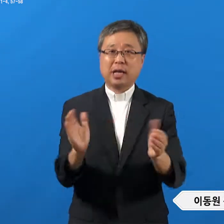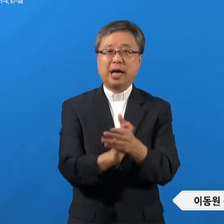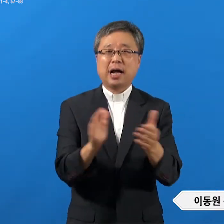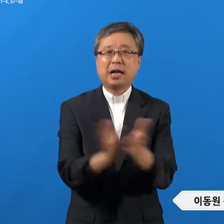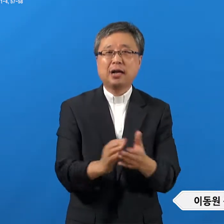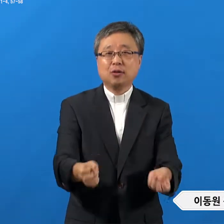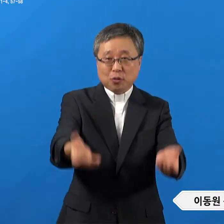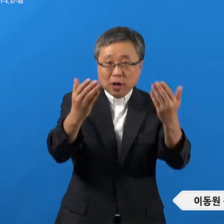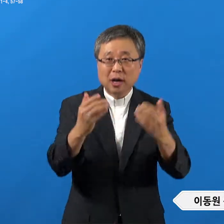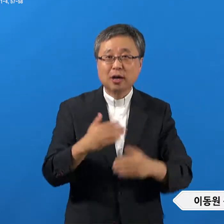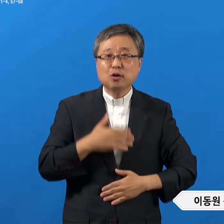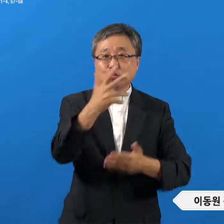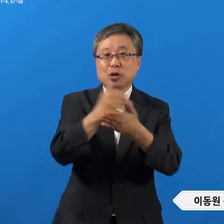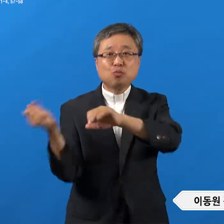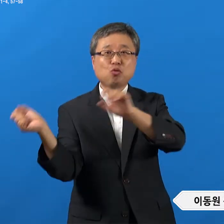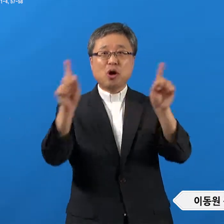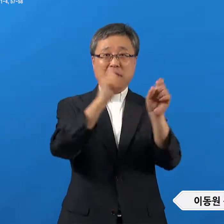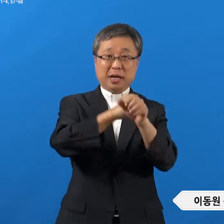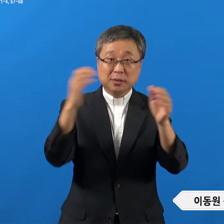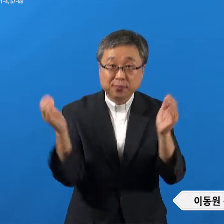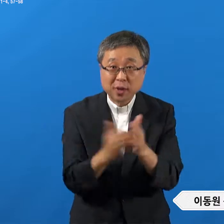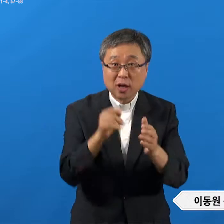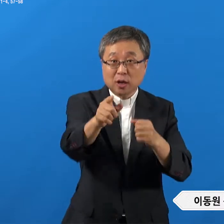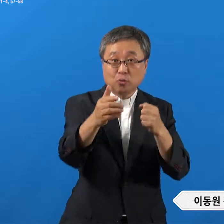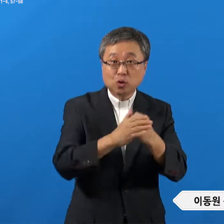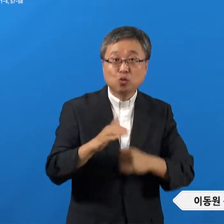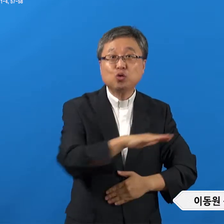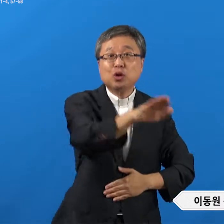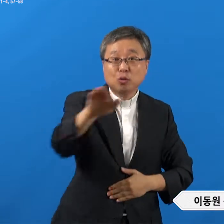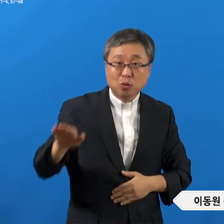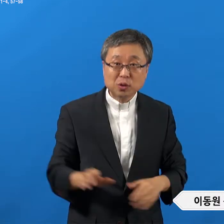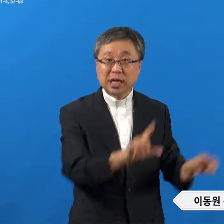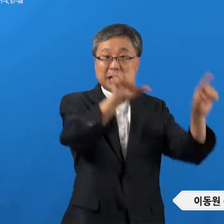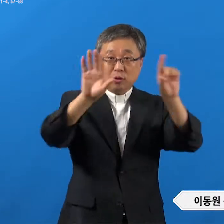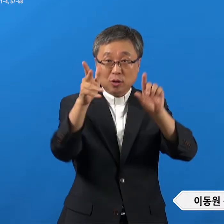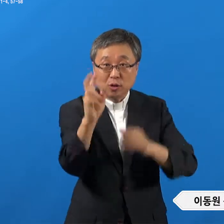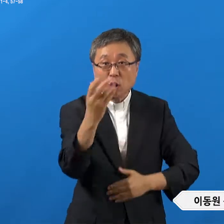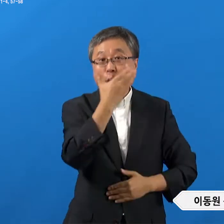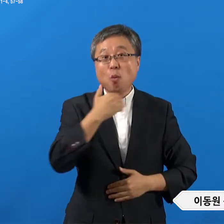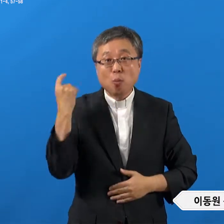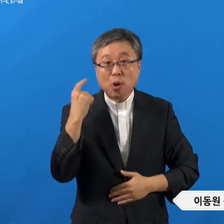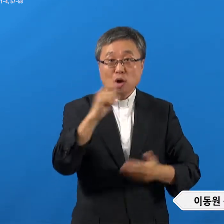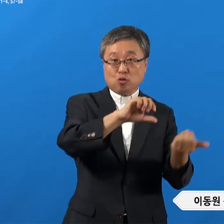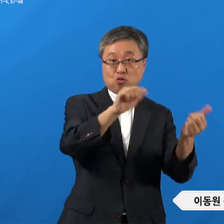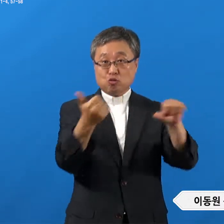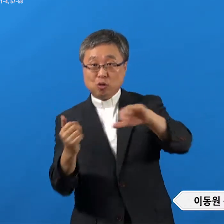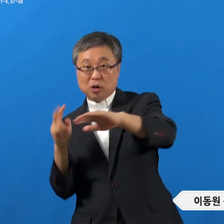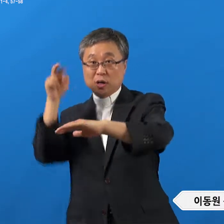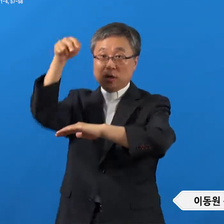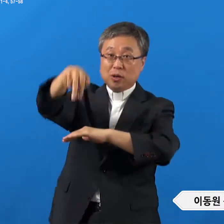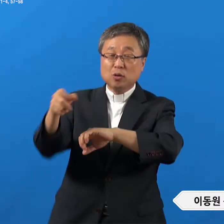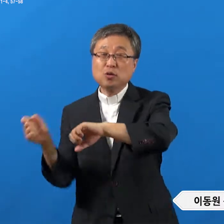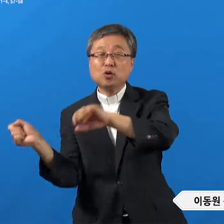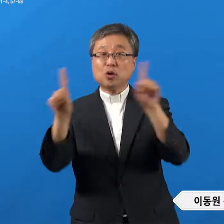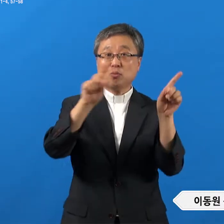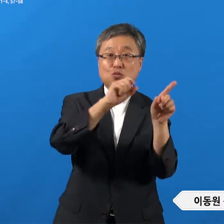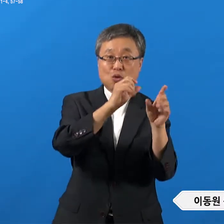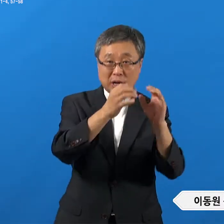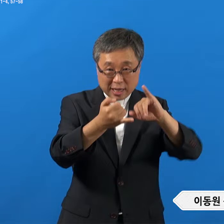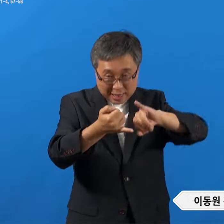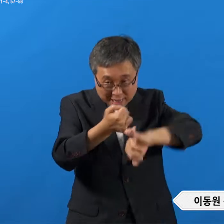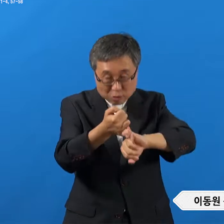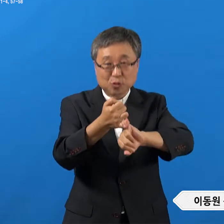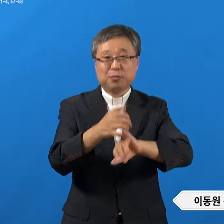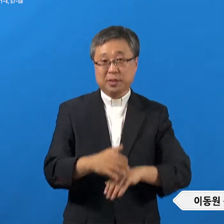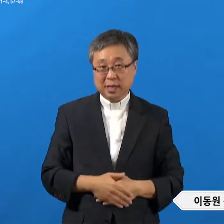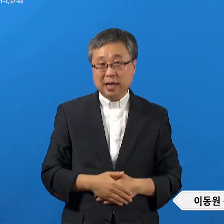할렐루야. 주님은 부활하셨습니다. 그러므로 우리도 살 것입니다. 복음은 죽음 건너편에 있는 부활의 약속인